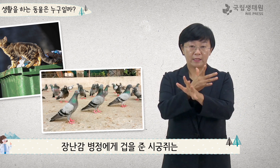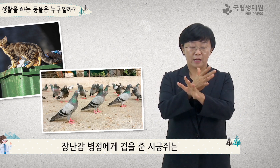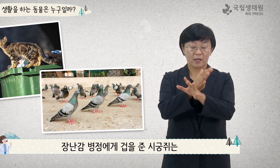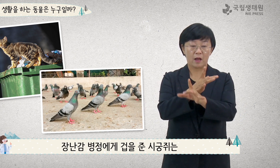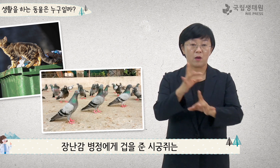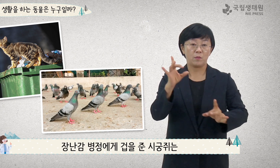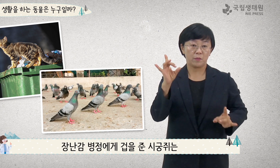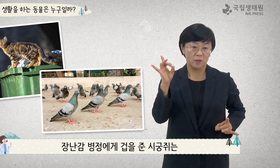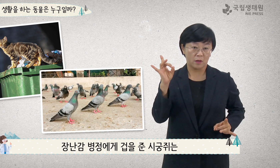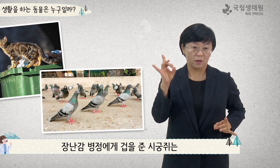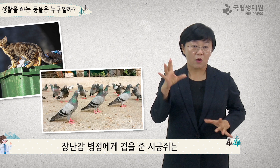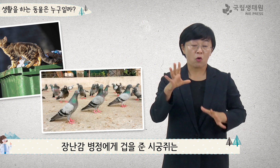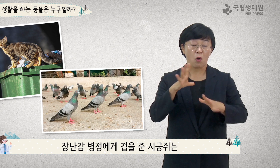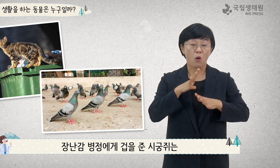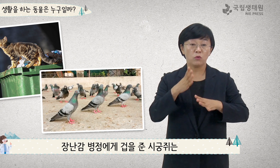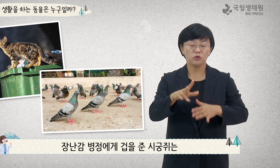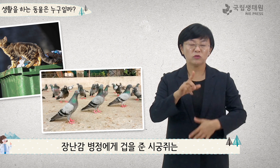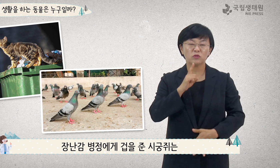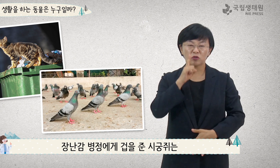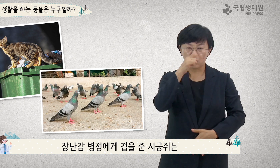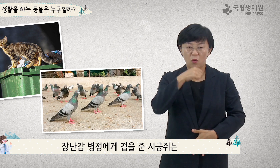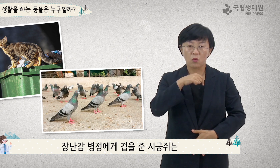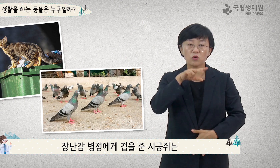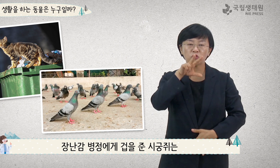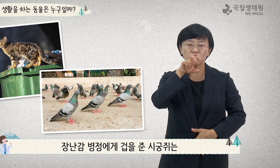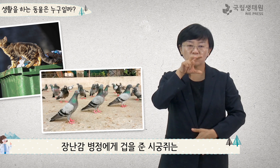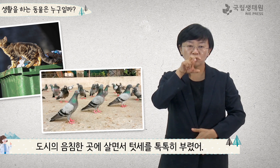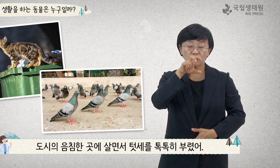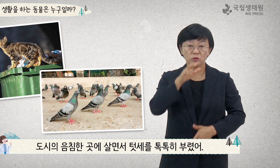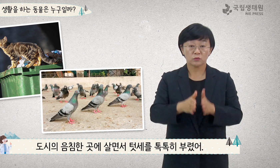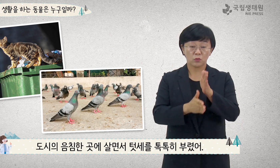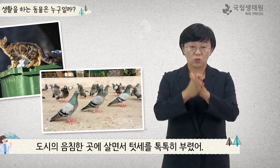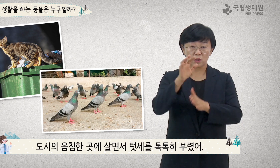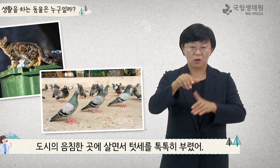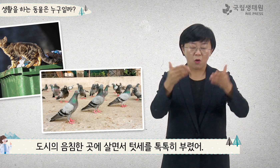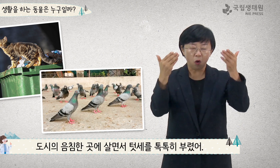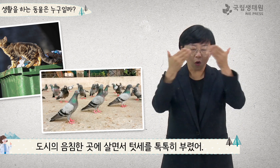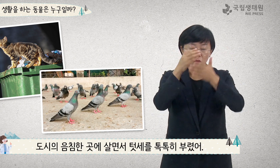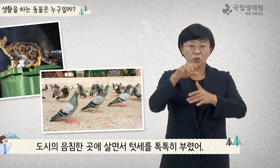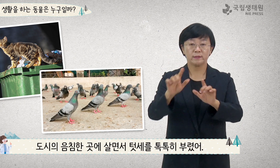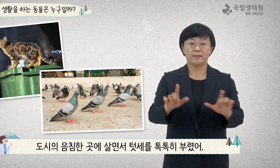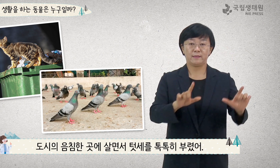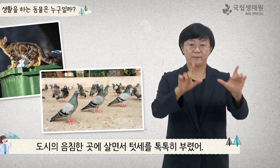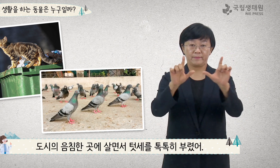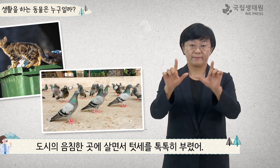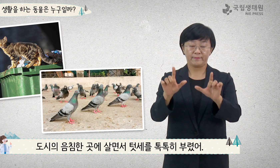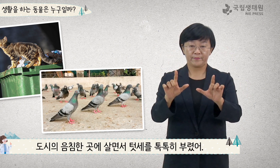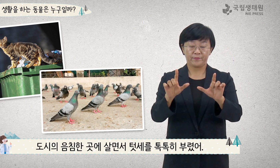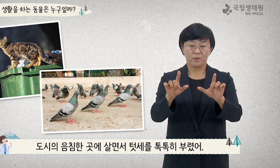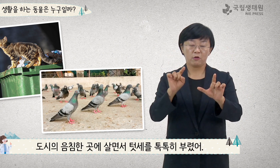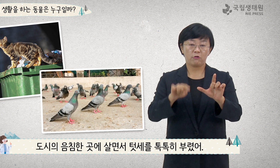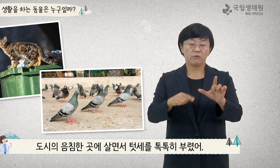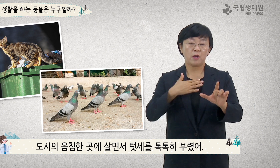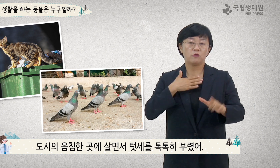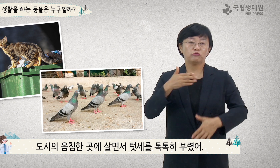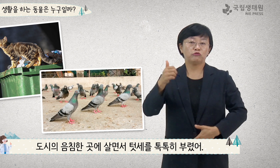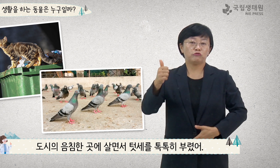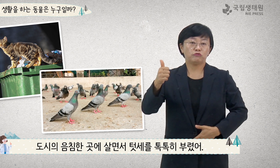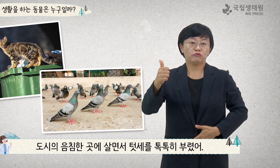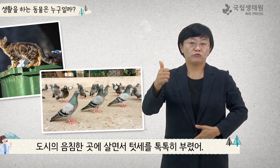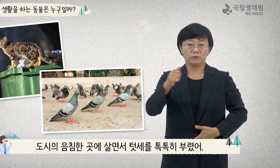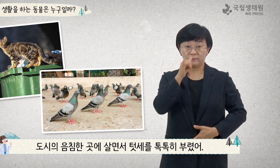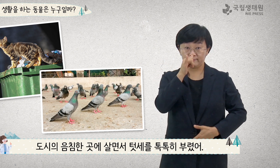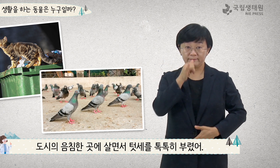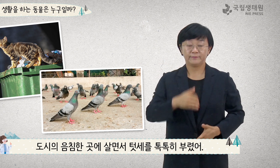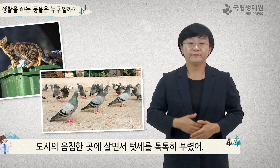장난감 병정에게 겁을 준 시궁쥐는 도시의 음침한 곳에 살면서 텃세를 톡톡히